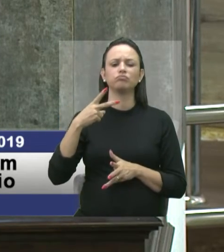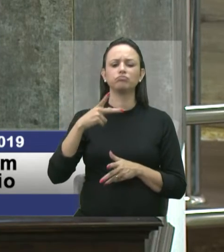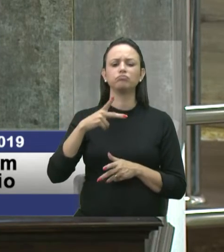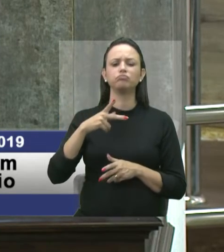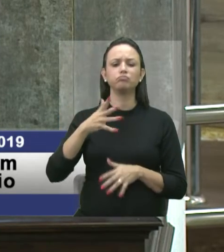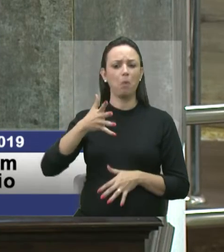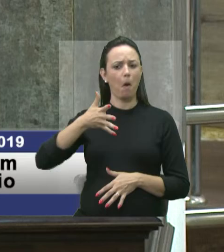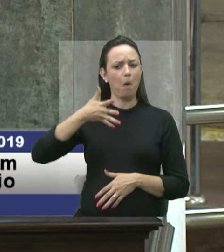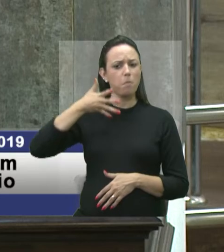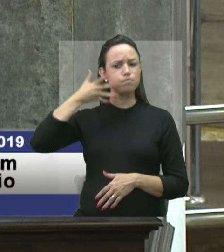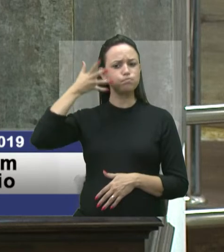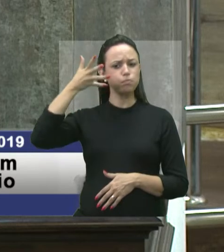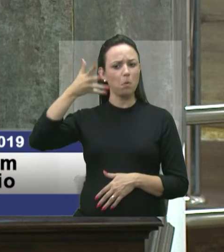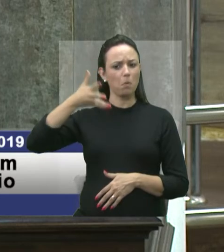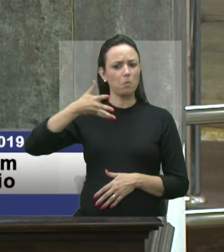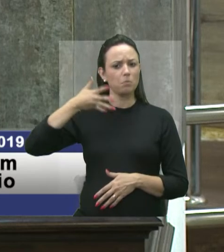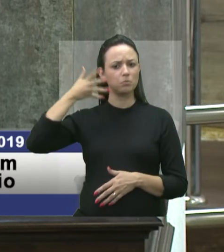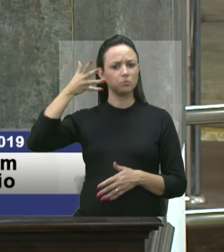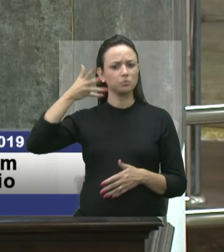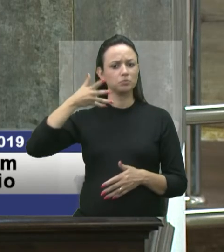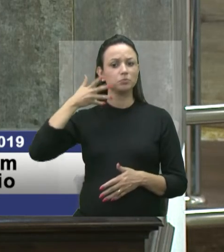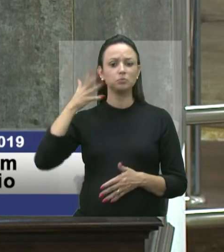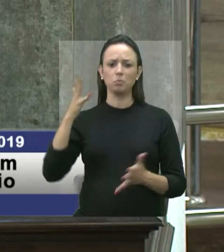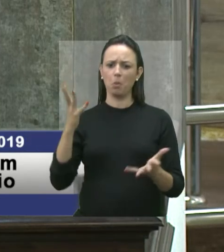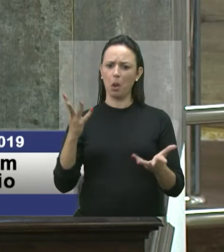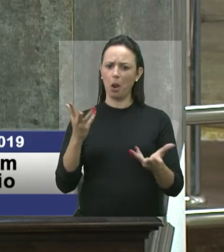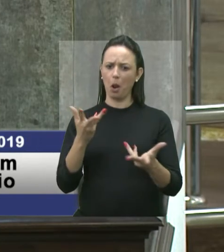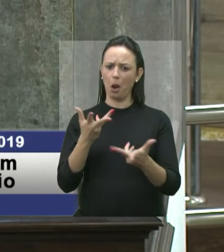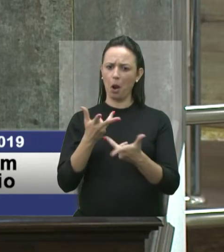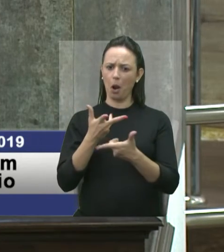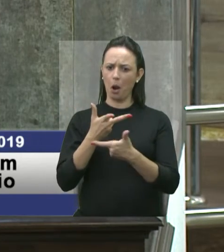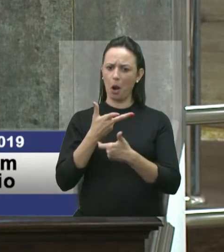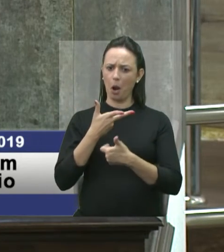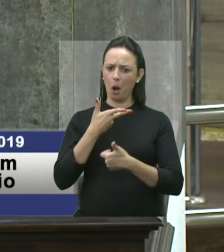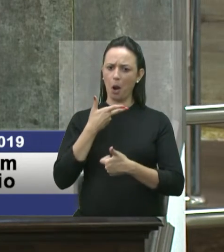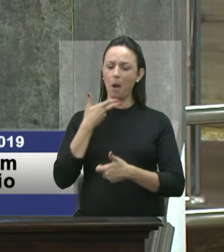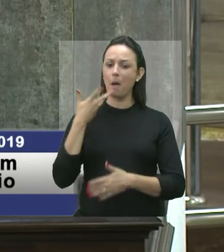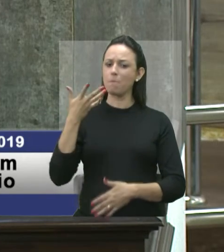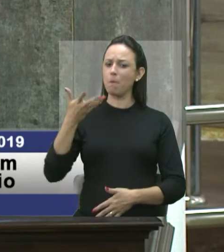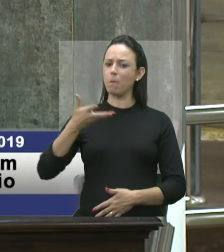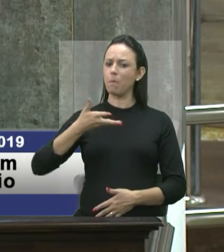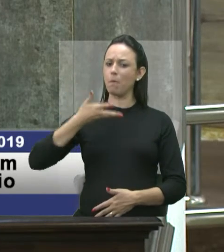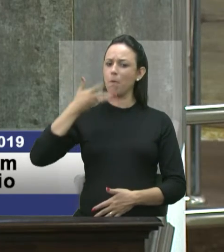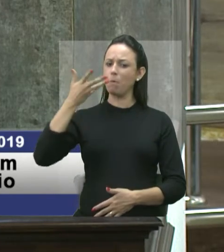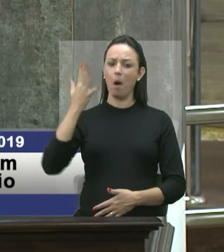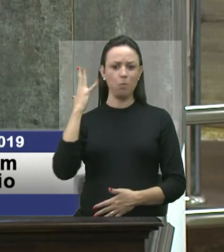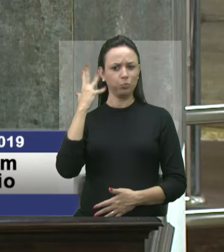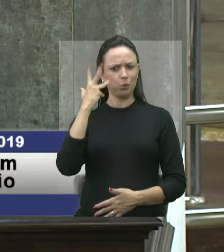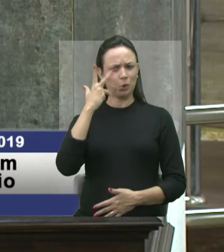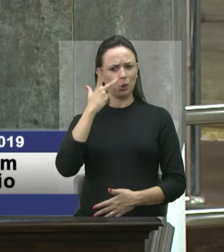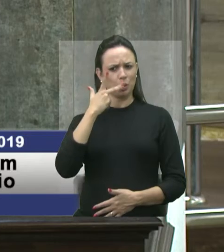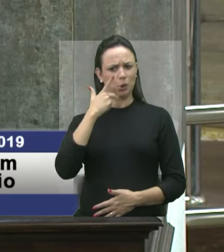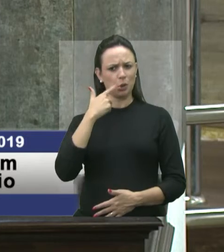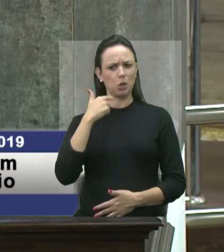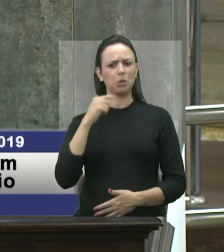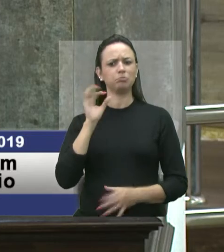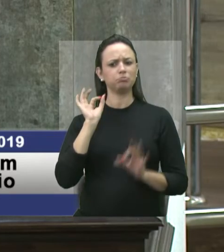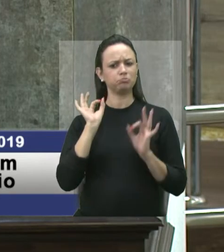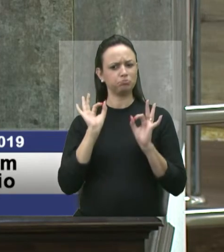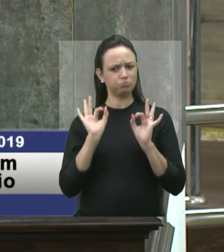palavras com maneira bonita dentro das